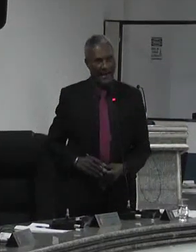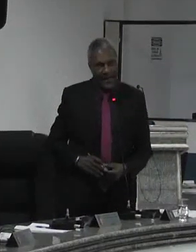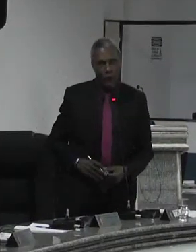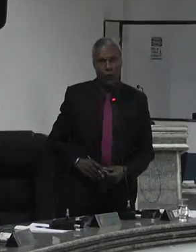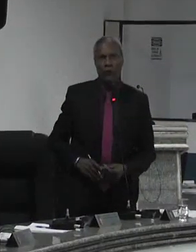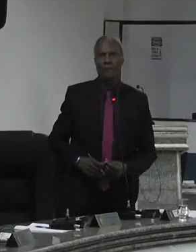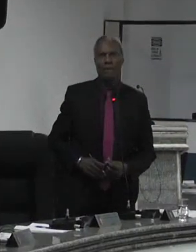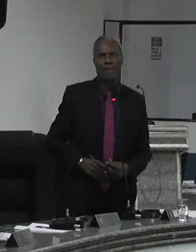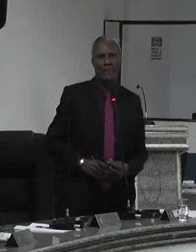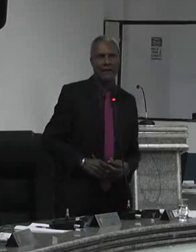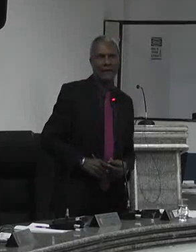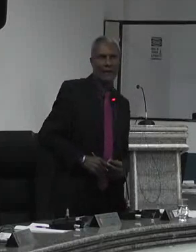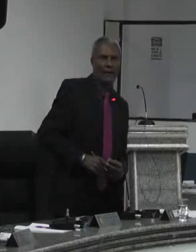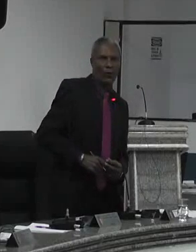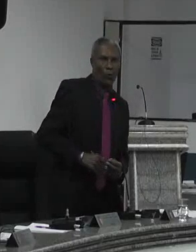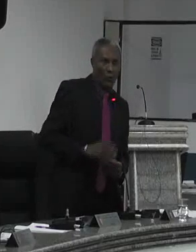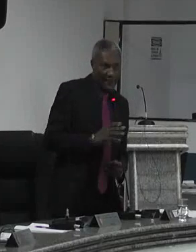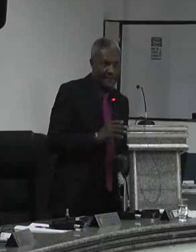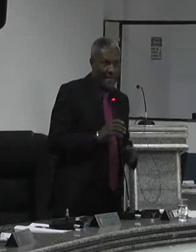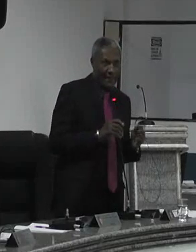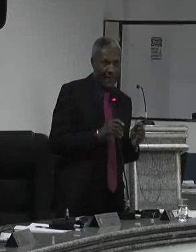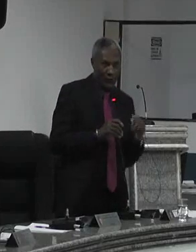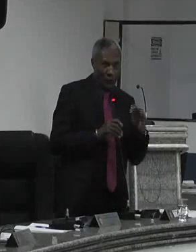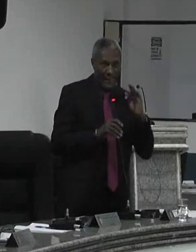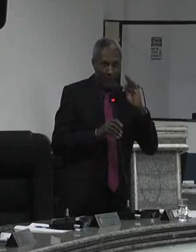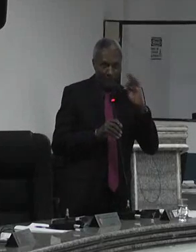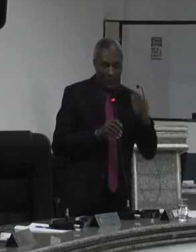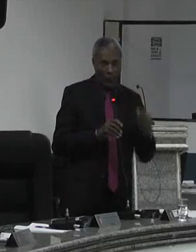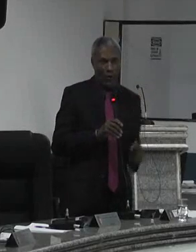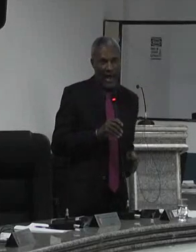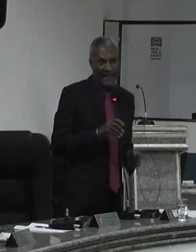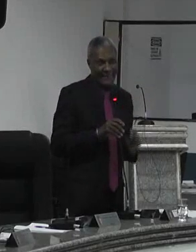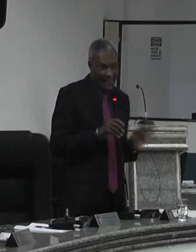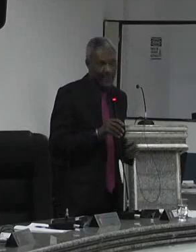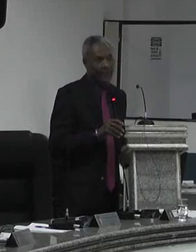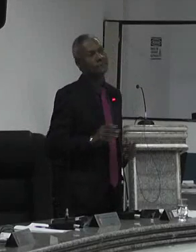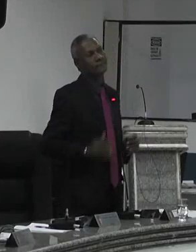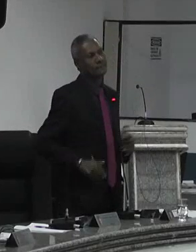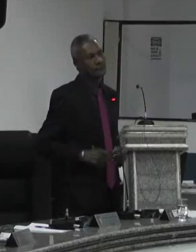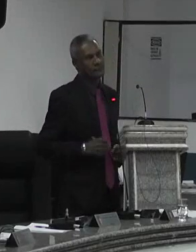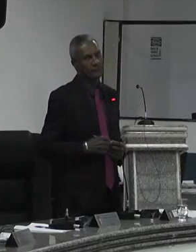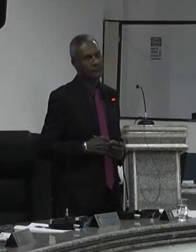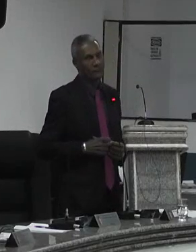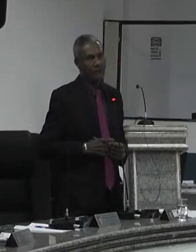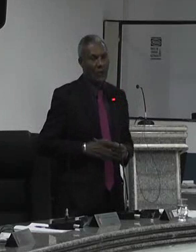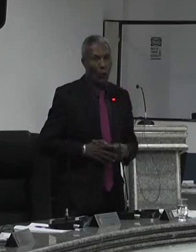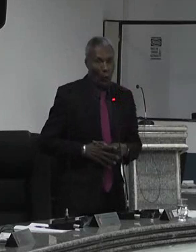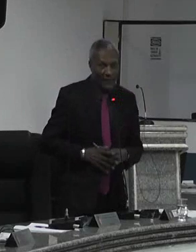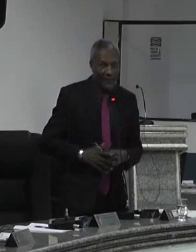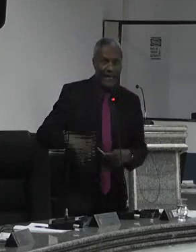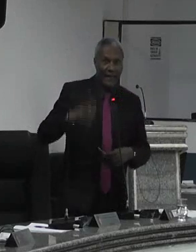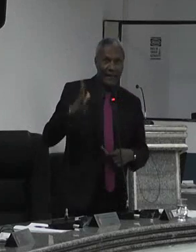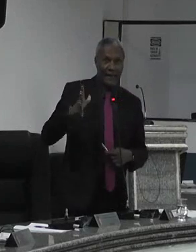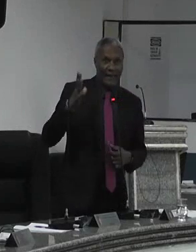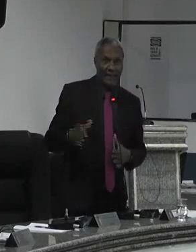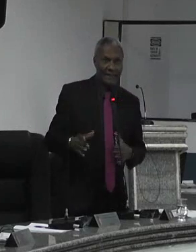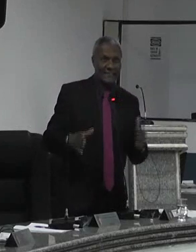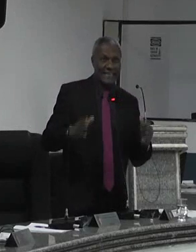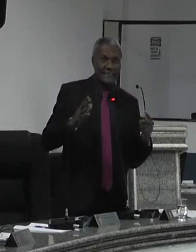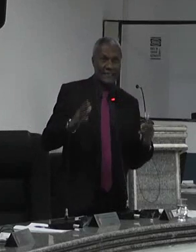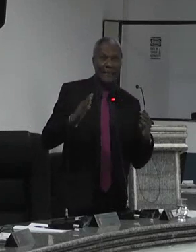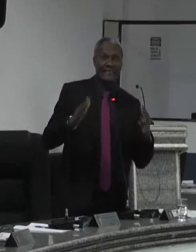a cargo. O líder, ele não tem apego à cadeira. O líder,